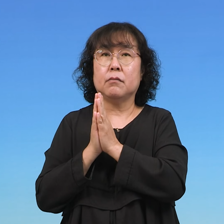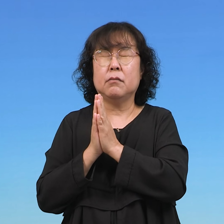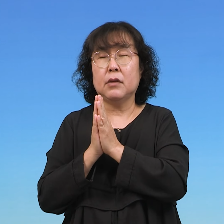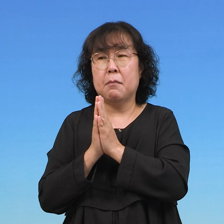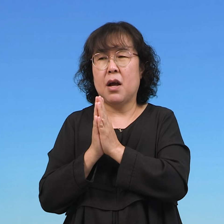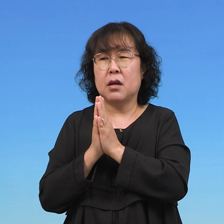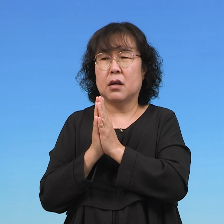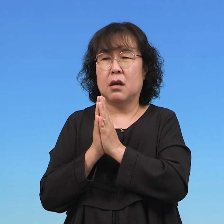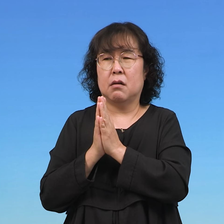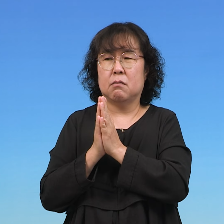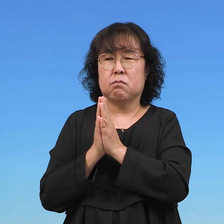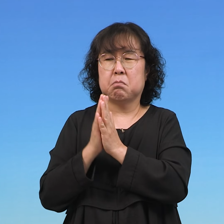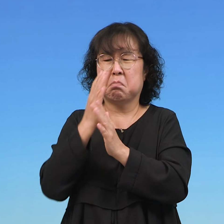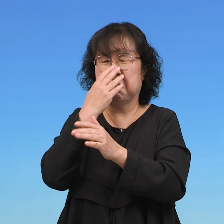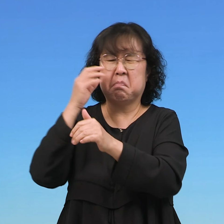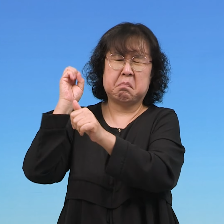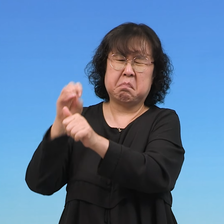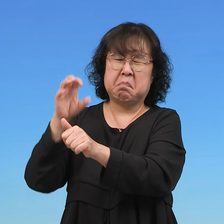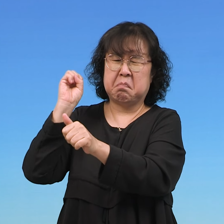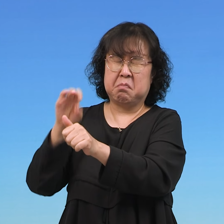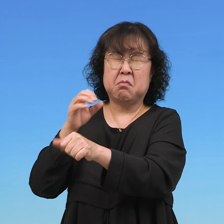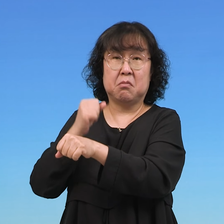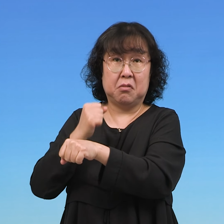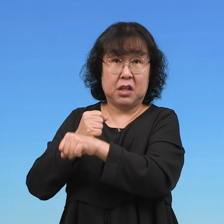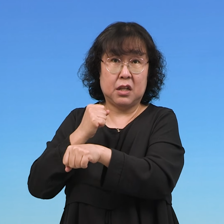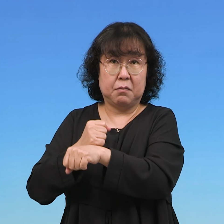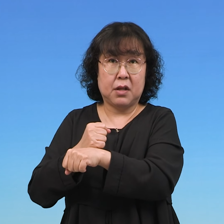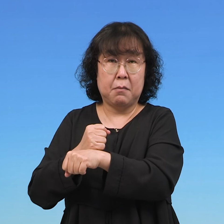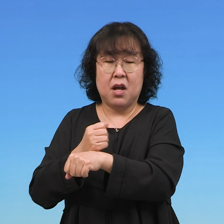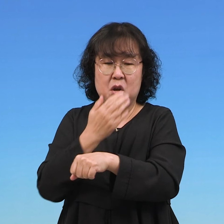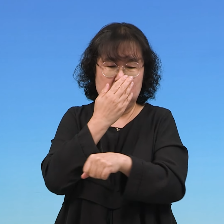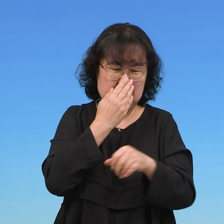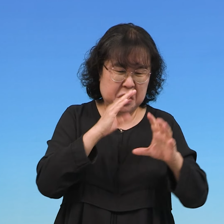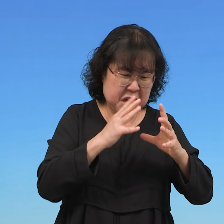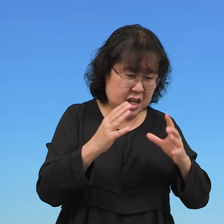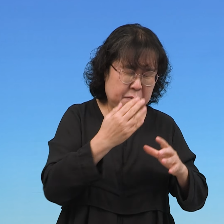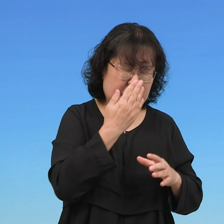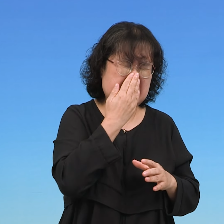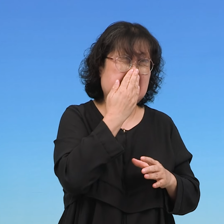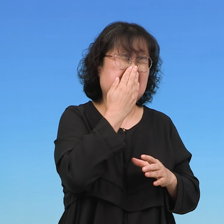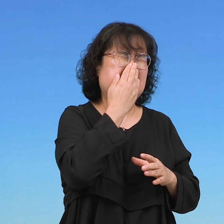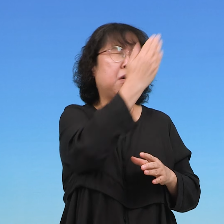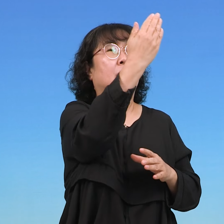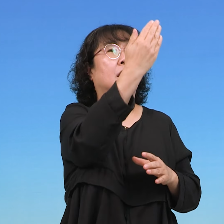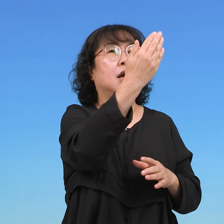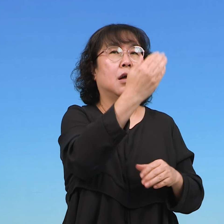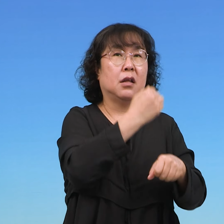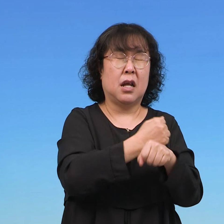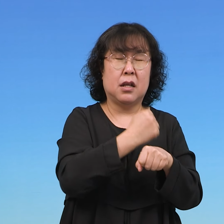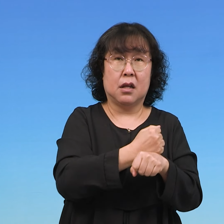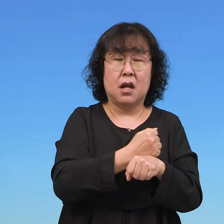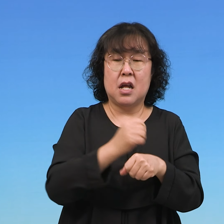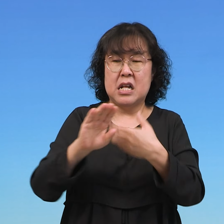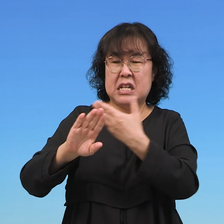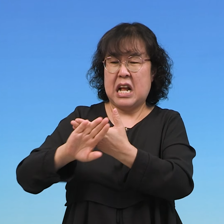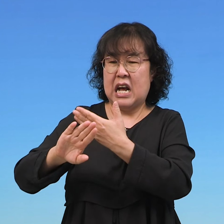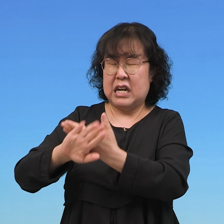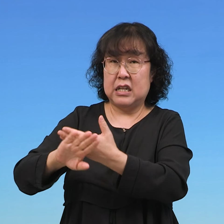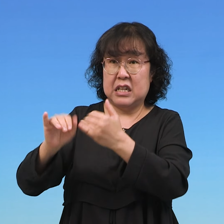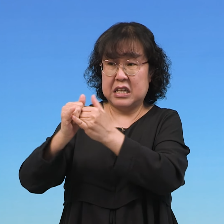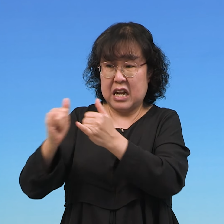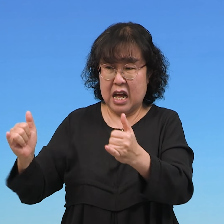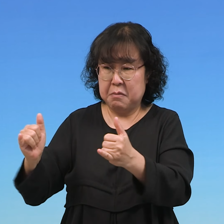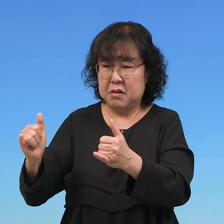그 유대인들의 이 교만은 뭐 하늘을 찌르는 거 아닙니까? 자기 민족 말고는 나머지 민족은 다